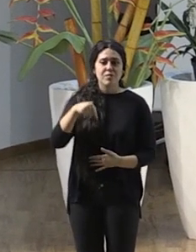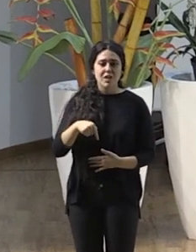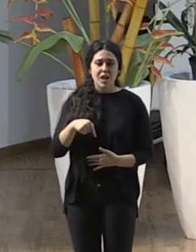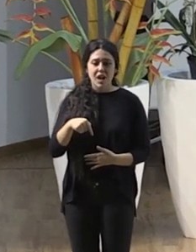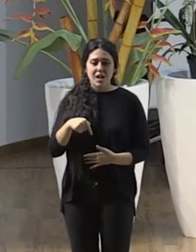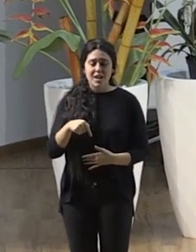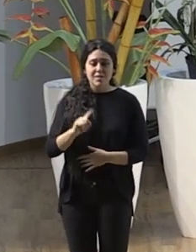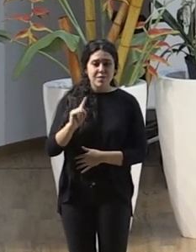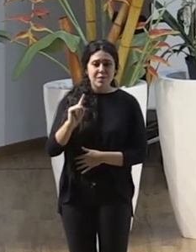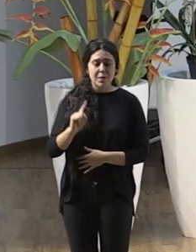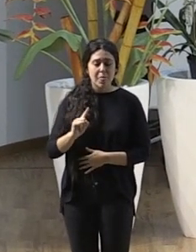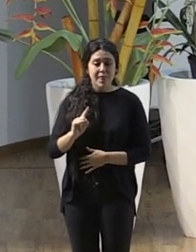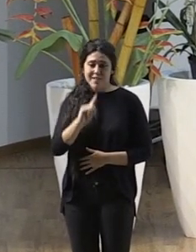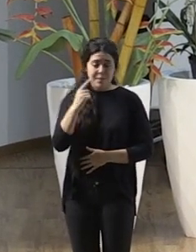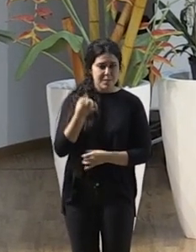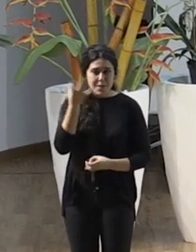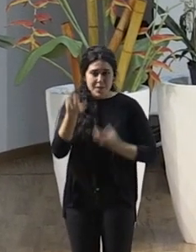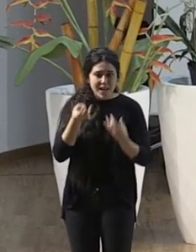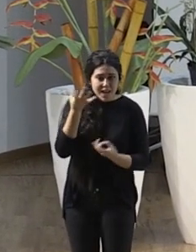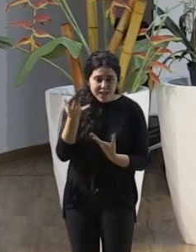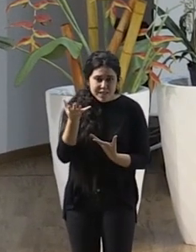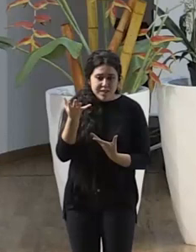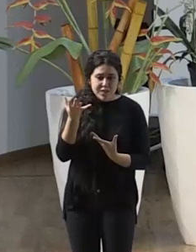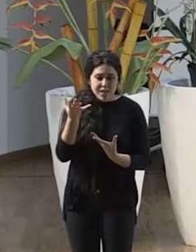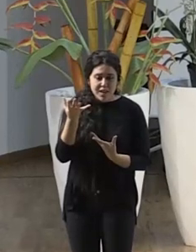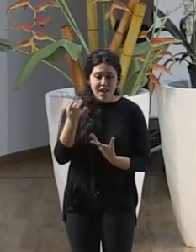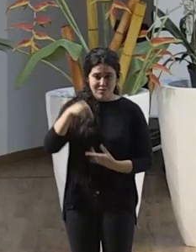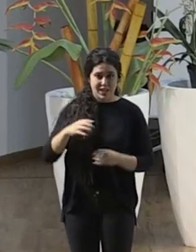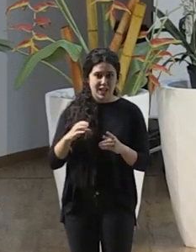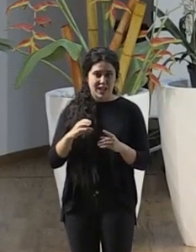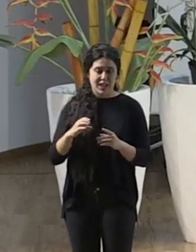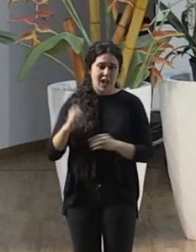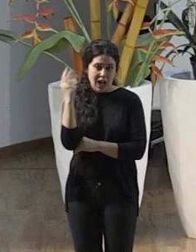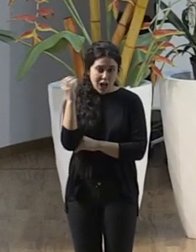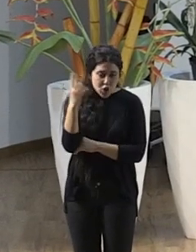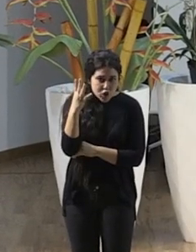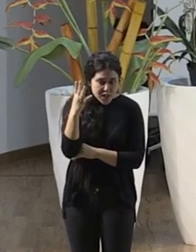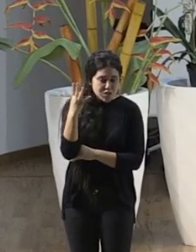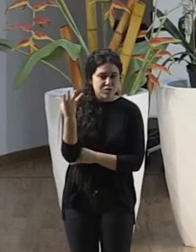En esta primera actividad, propiamente dicha, del Congreso,